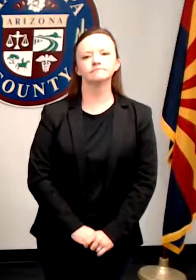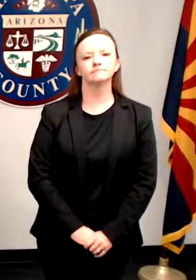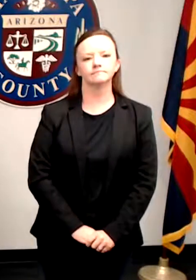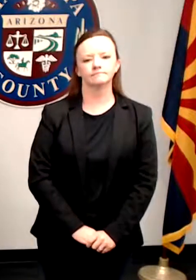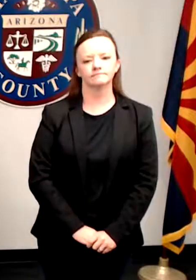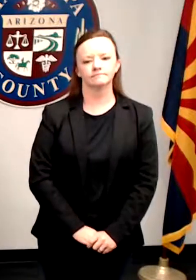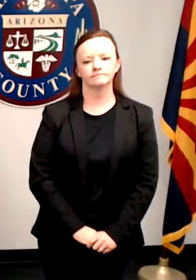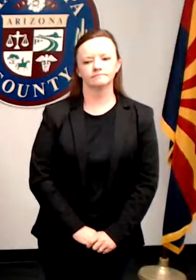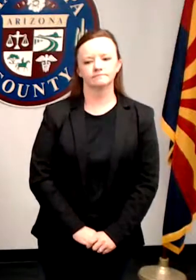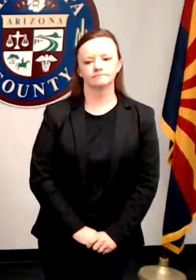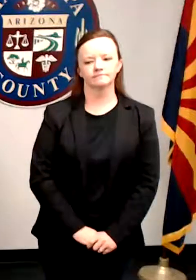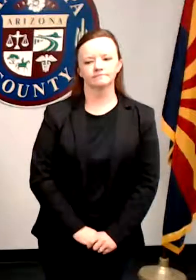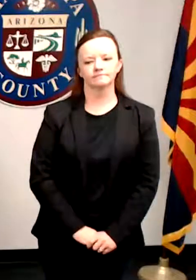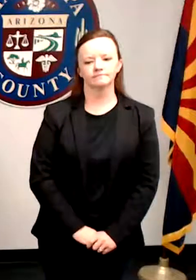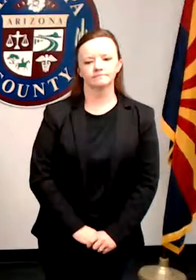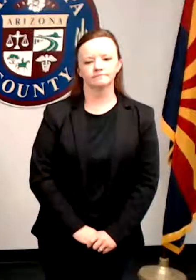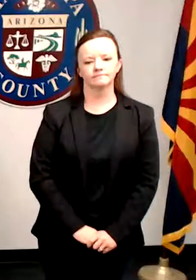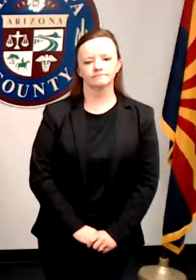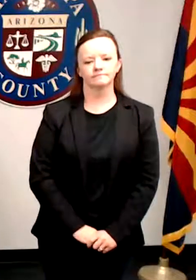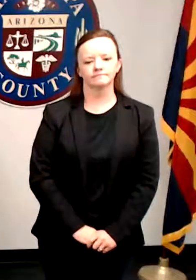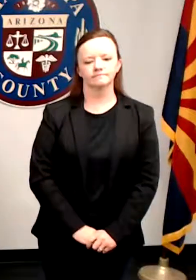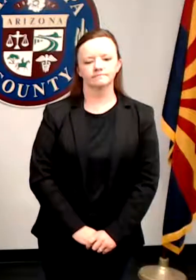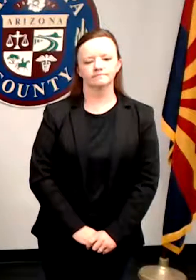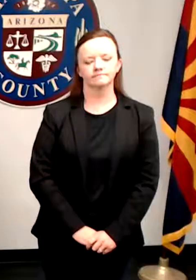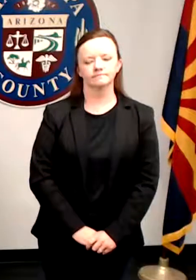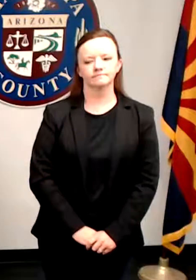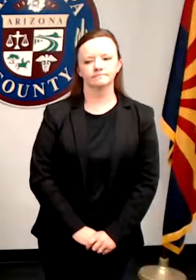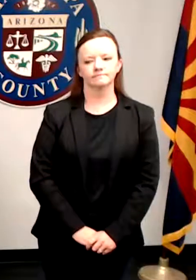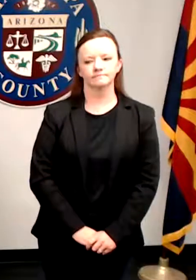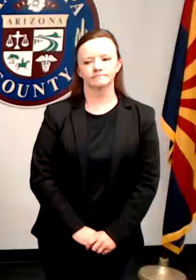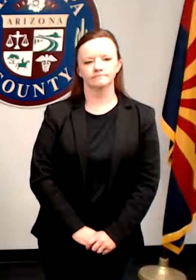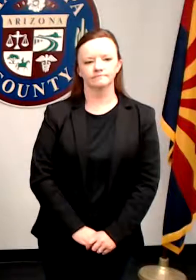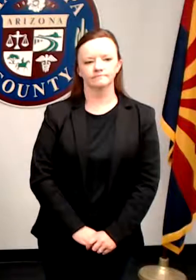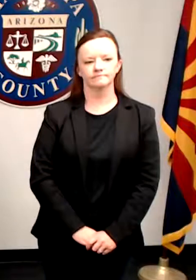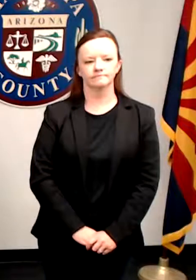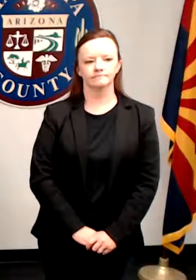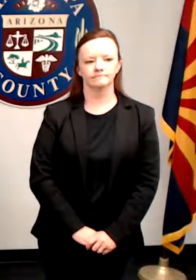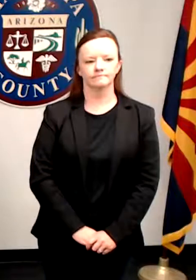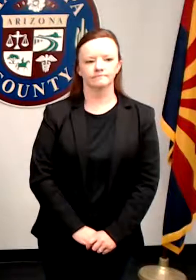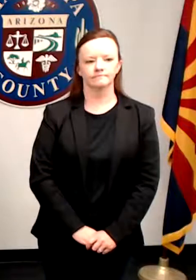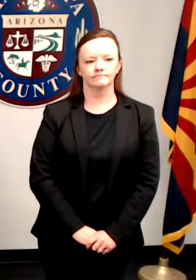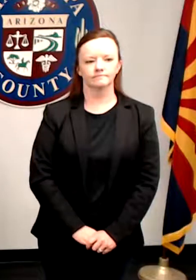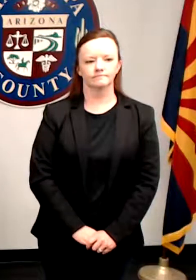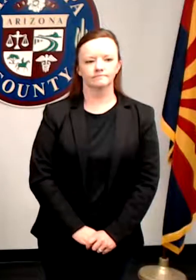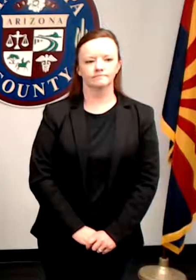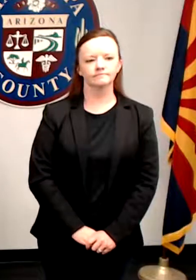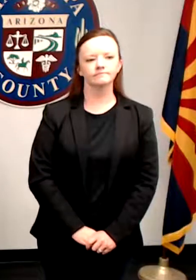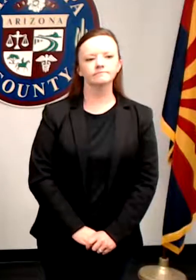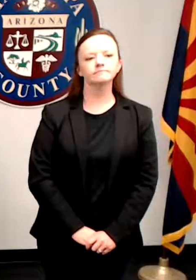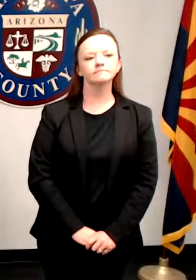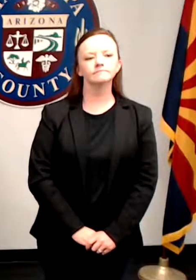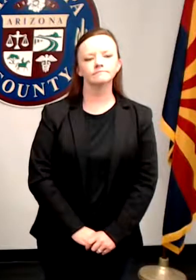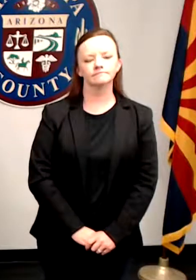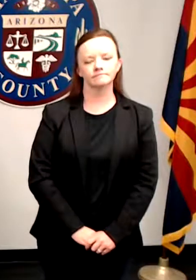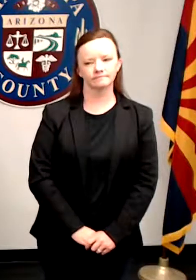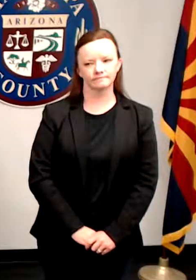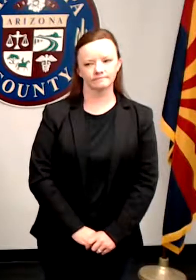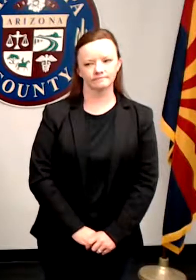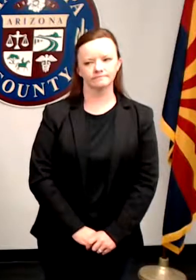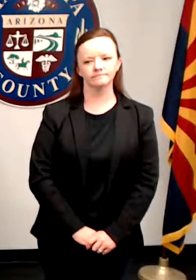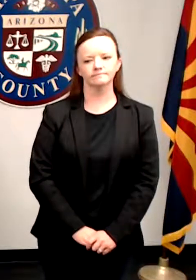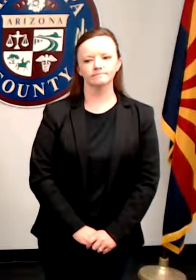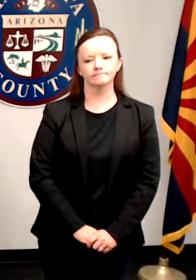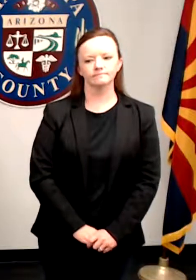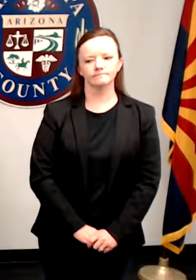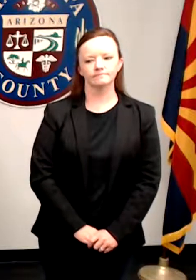ubicaciones. La respuesta es que hay más de 500 instalaciones de cuidado médico de largo plazo en el condado Maricopa. Algunos de estos